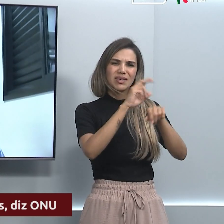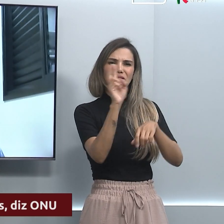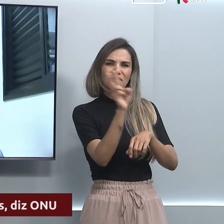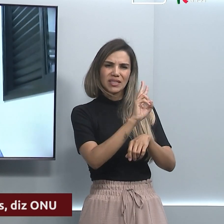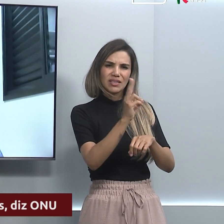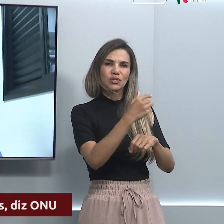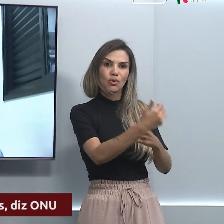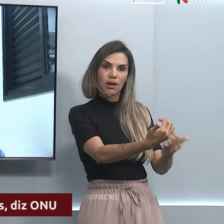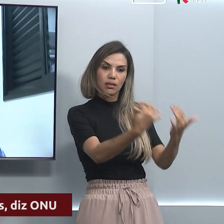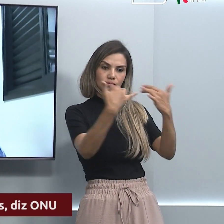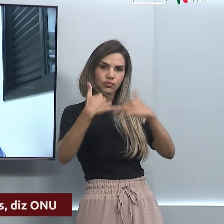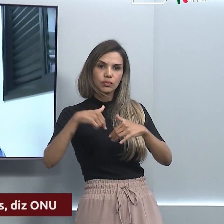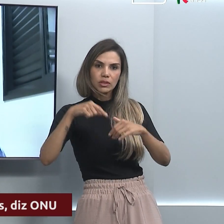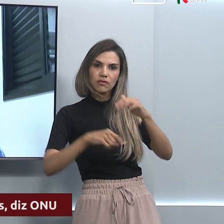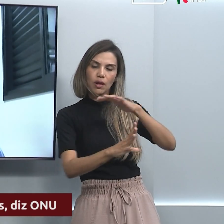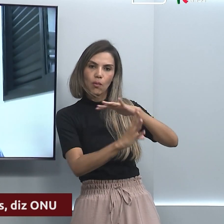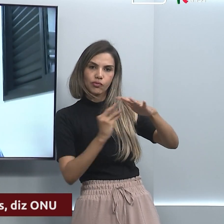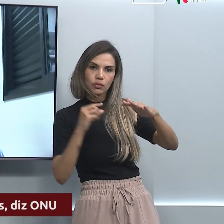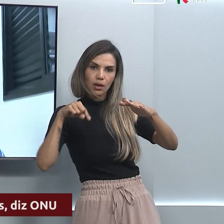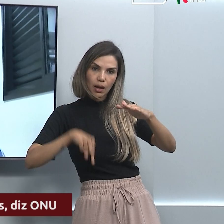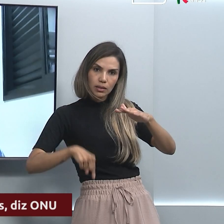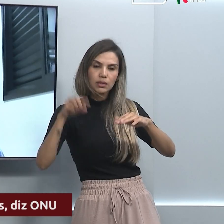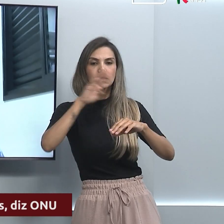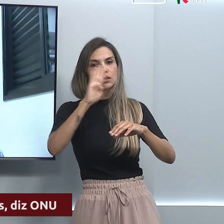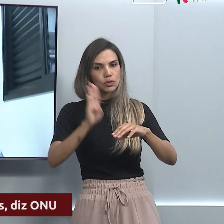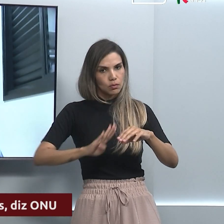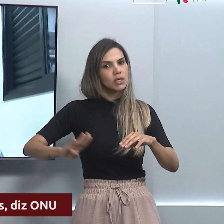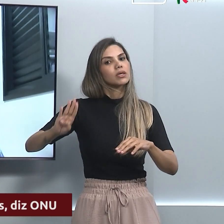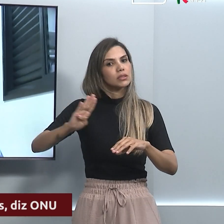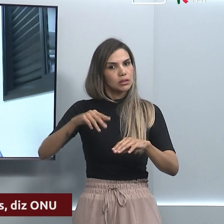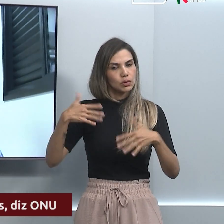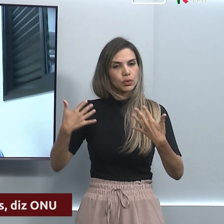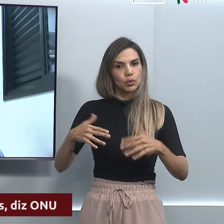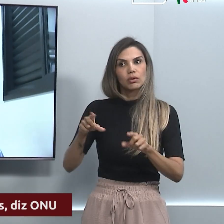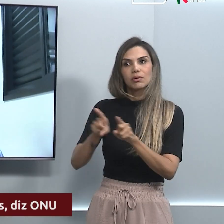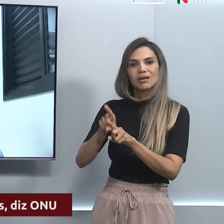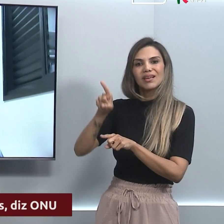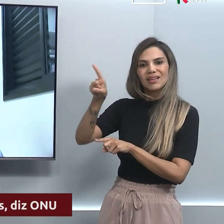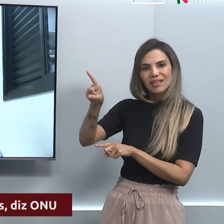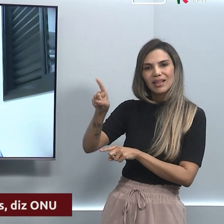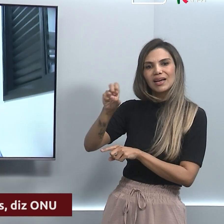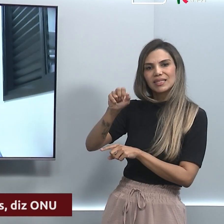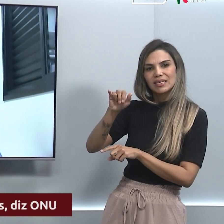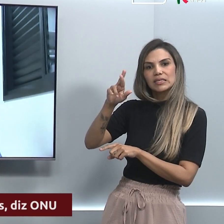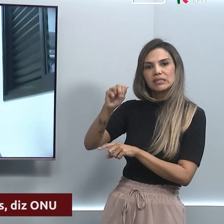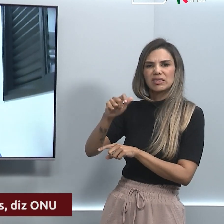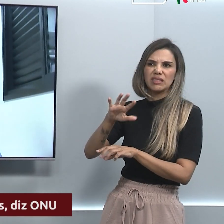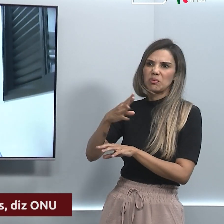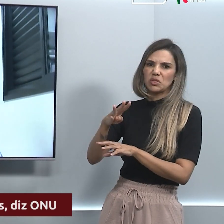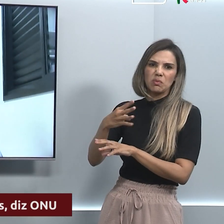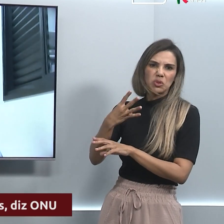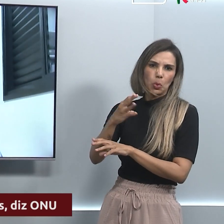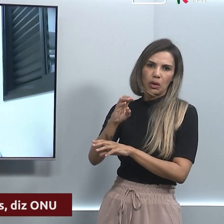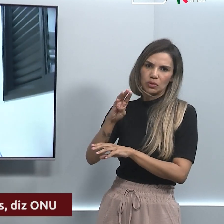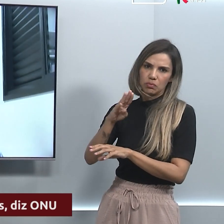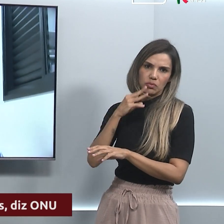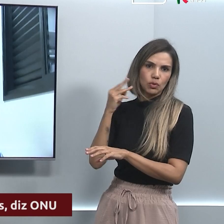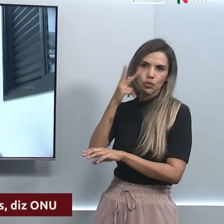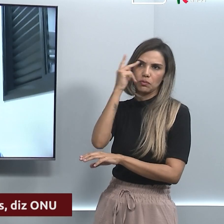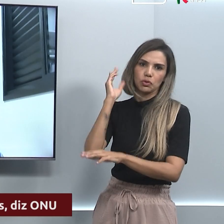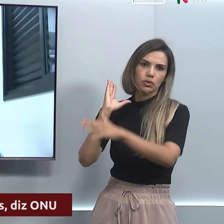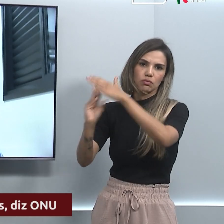E no mundo, a Síria, como eu já disse, tem mais de 14 milhões de refugiados pelo mundo. E como você